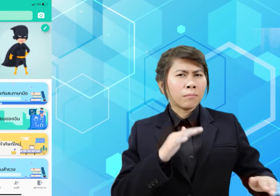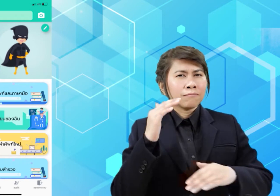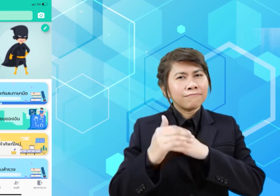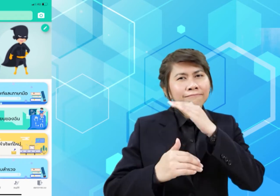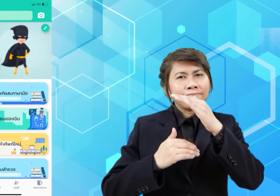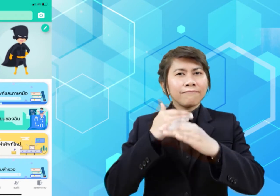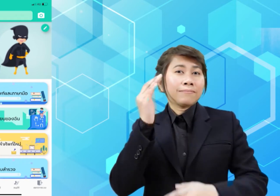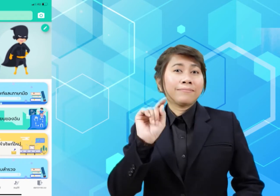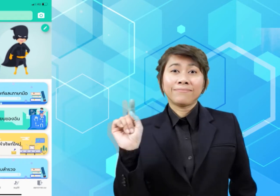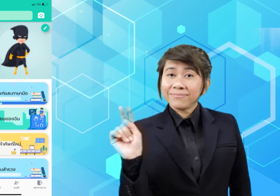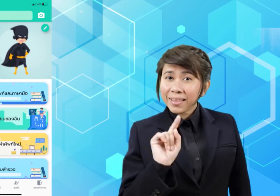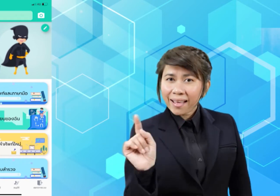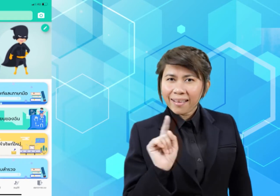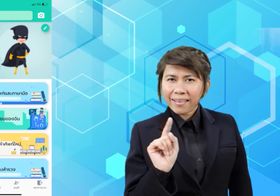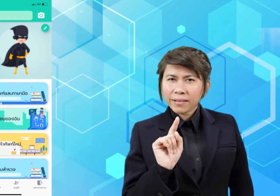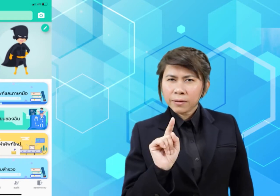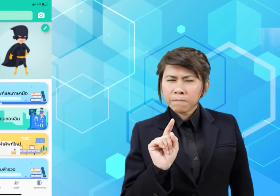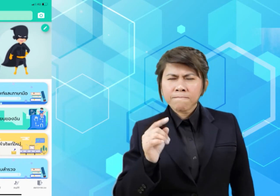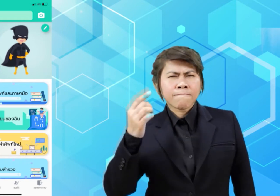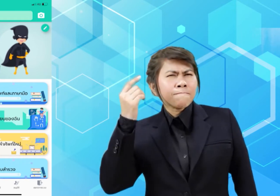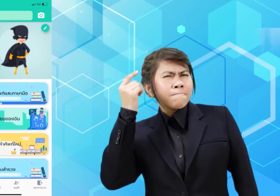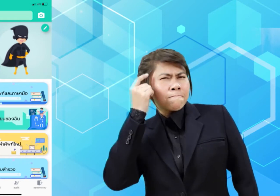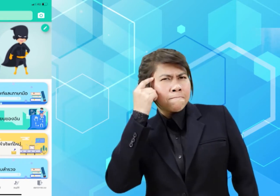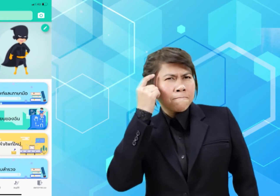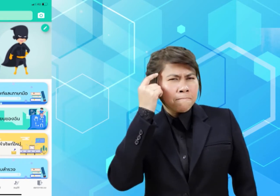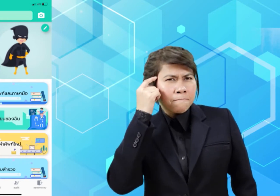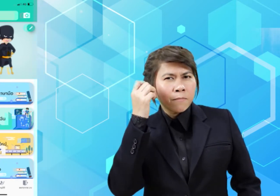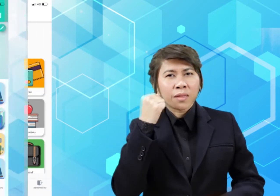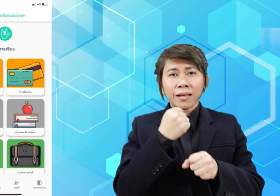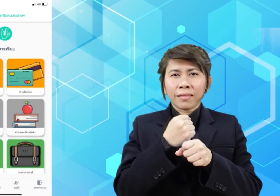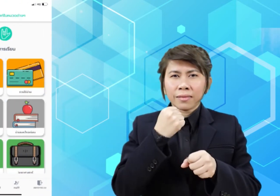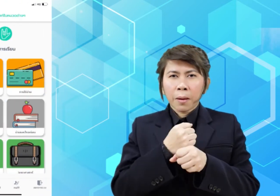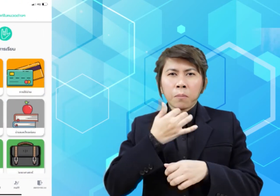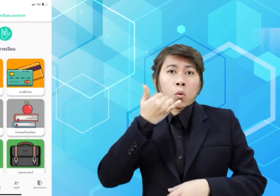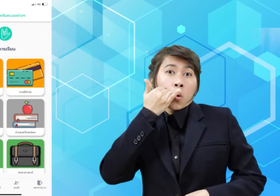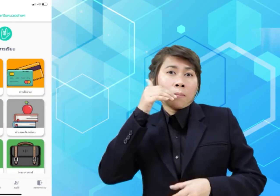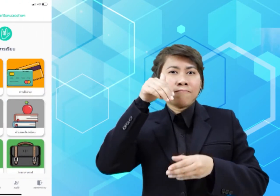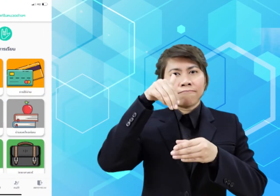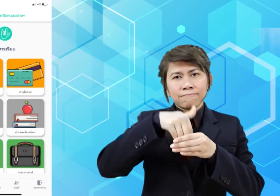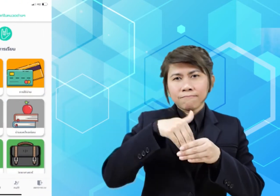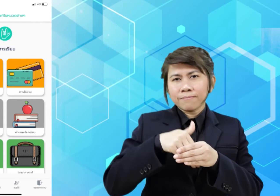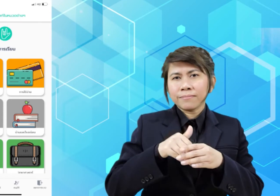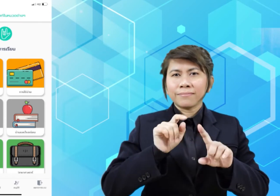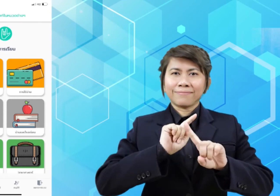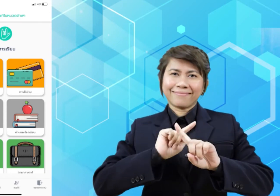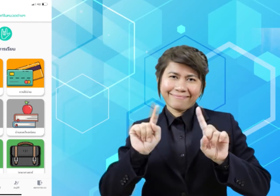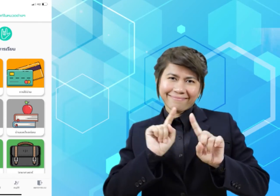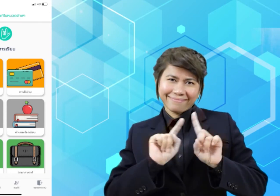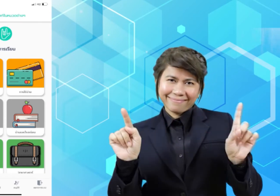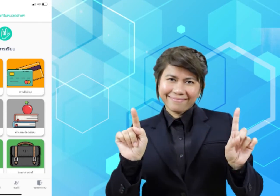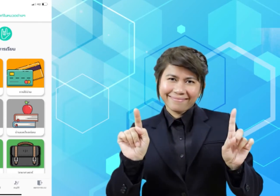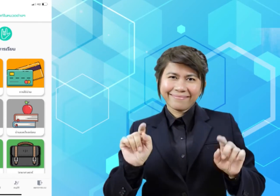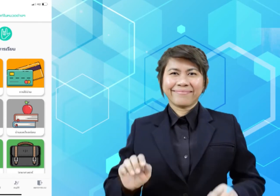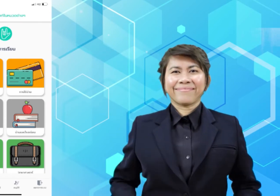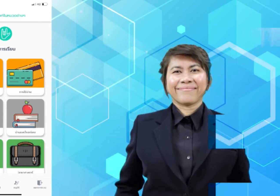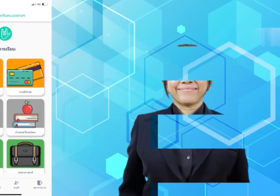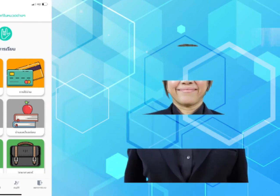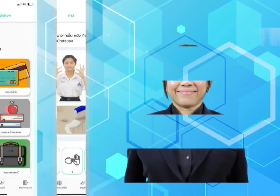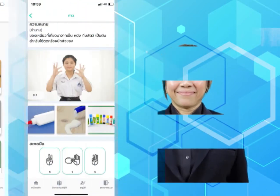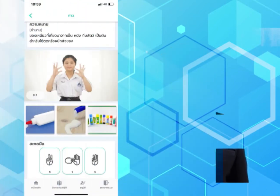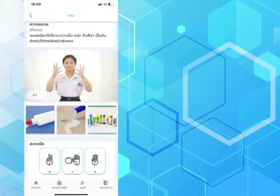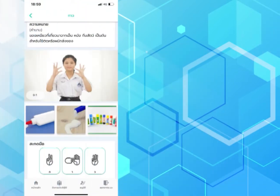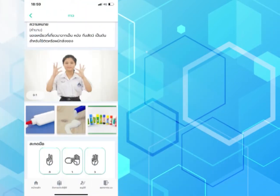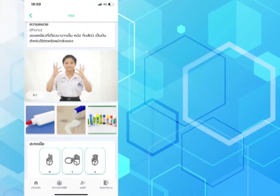เราพร้อมที่จะพัฒนาด้วยการคิดค้นและสร้างแอปพลิเคชันอย่างหลากหลาย